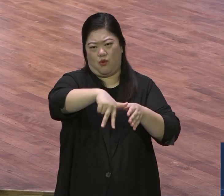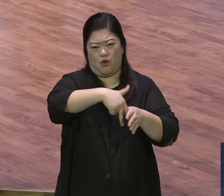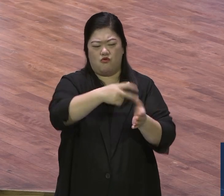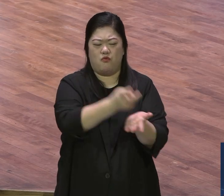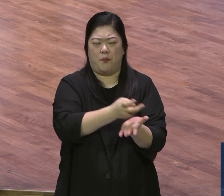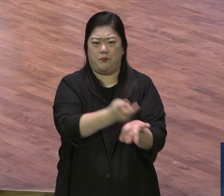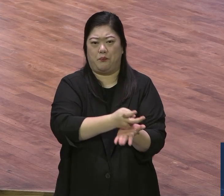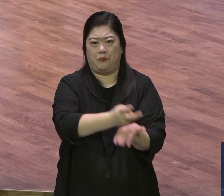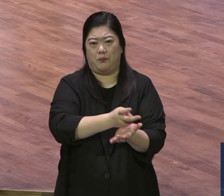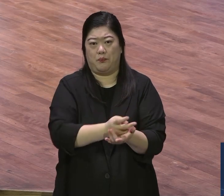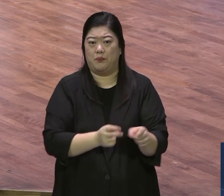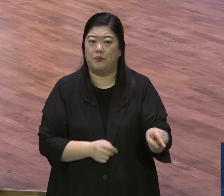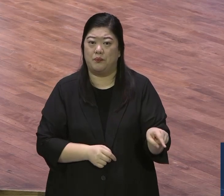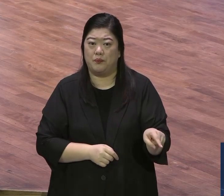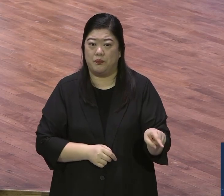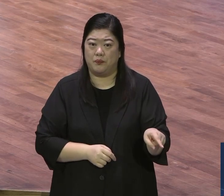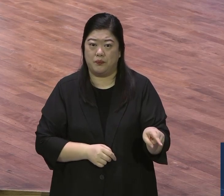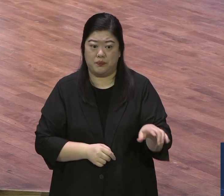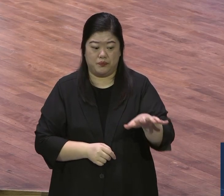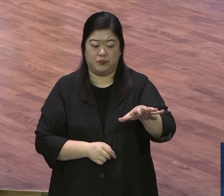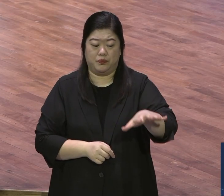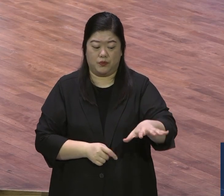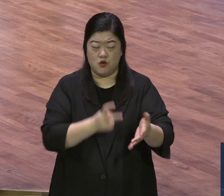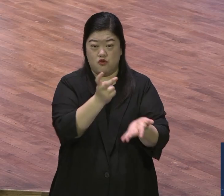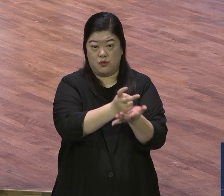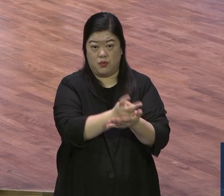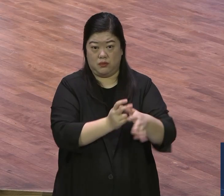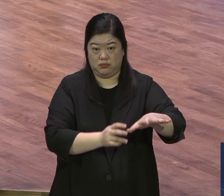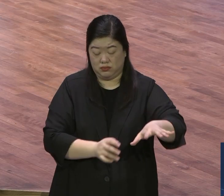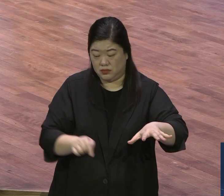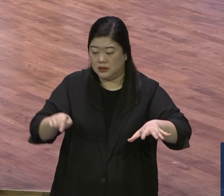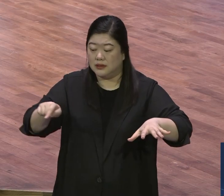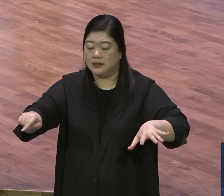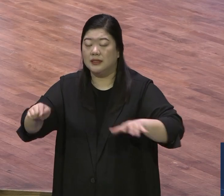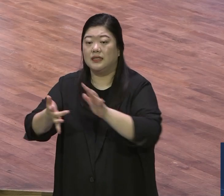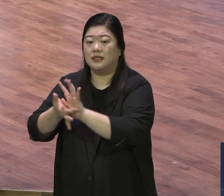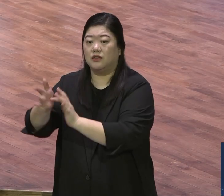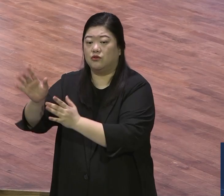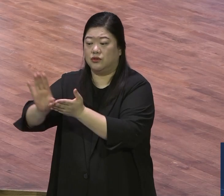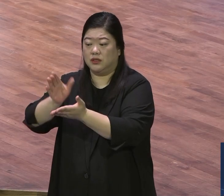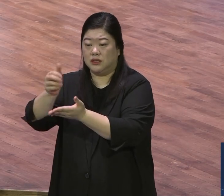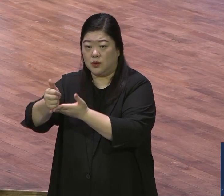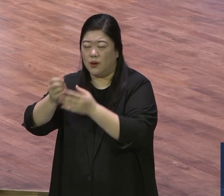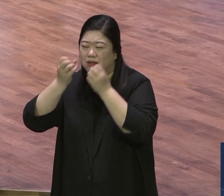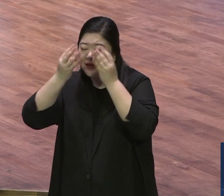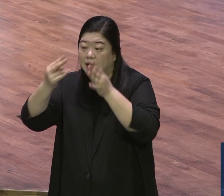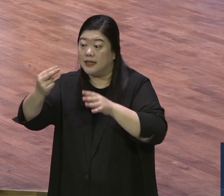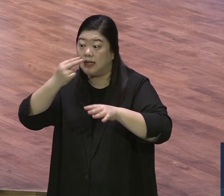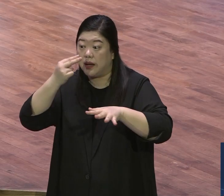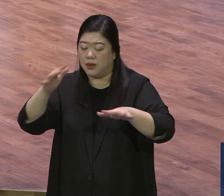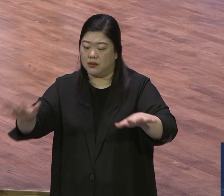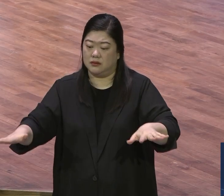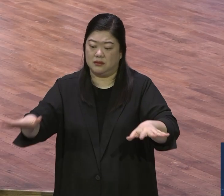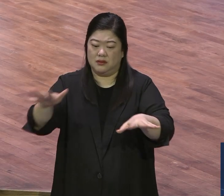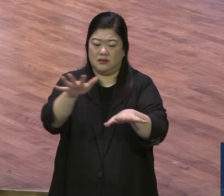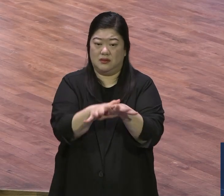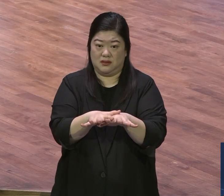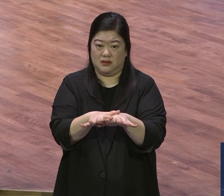말합니다. 유대 종교 이걸 의미해요. 새 옷감 생배 예수 거의도의 새 생명을 말합니다.